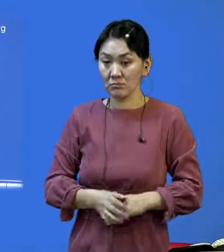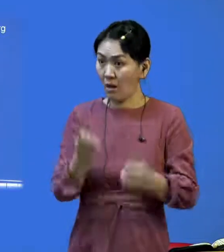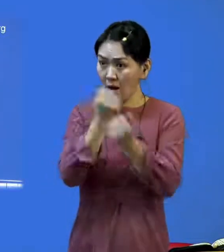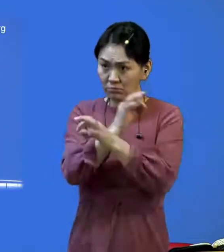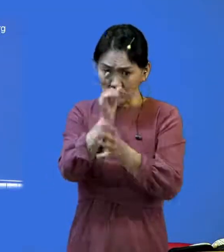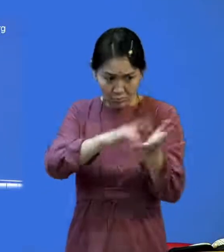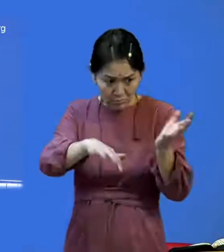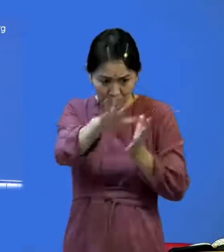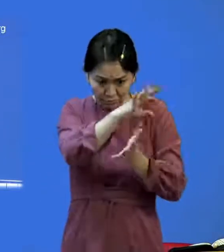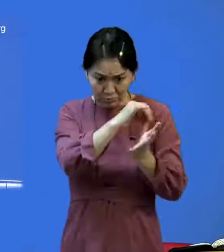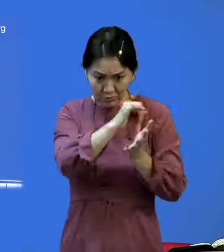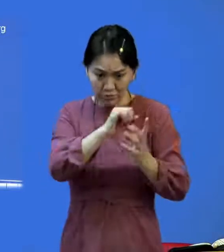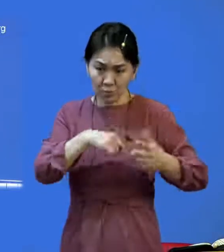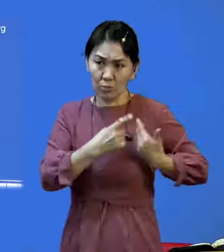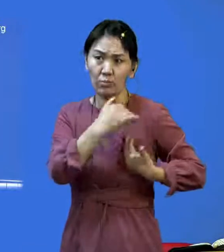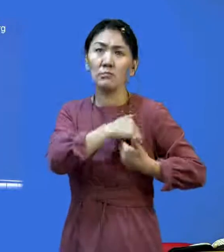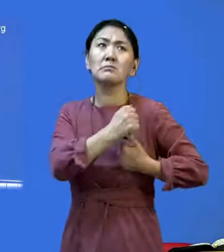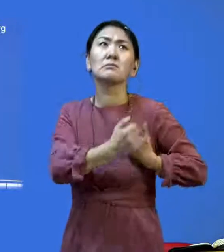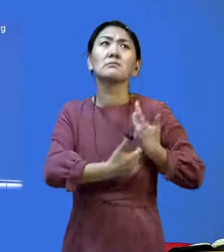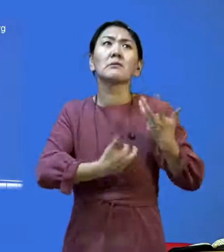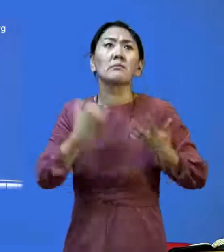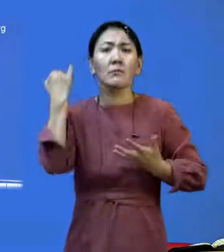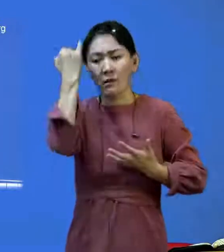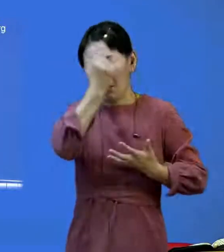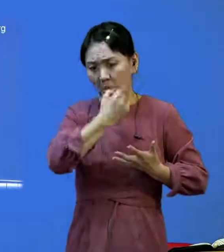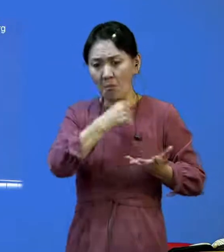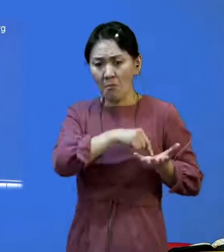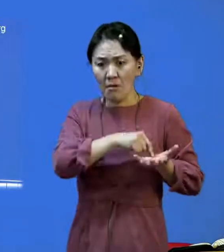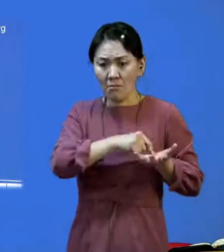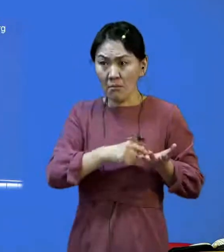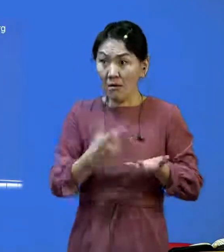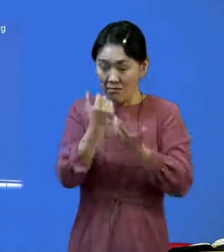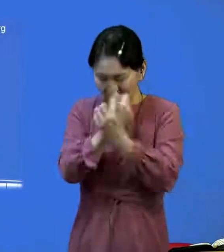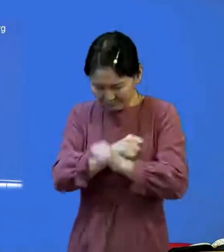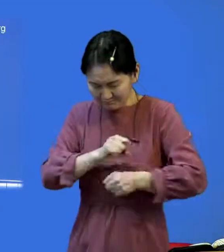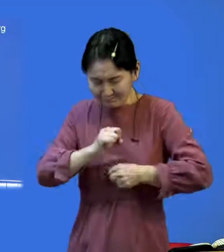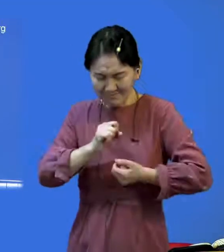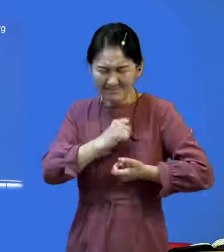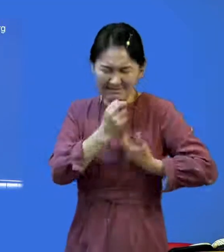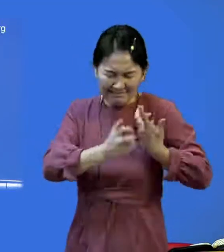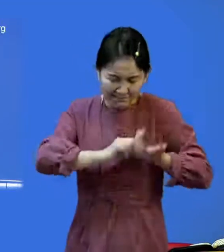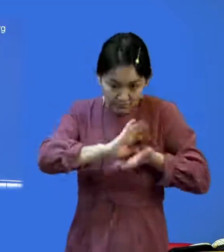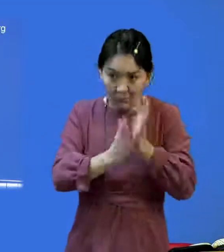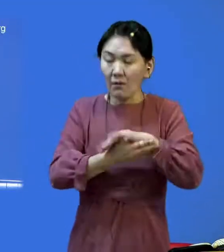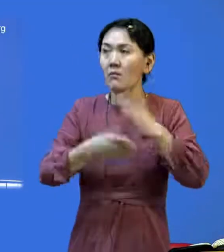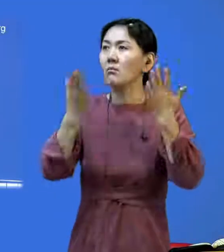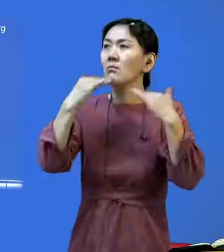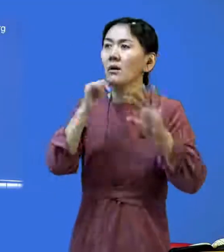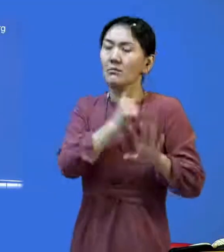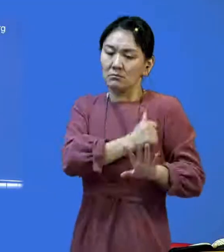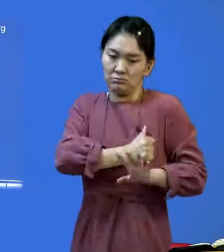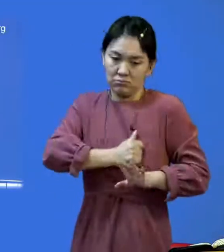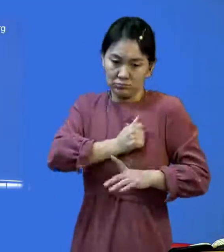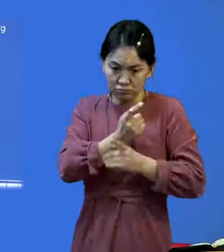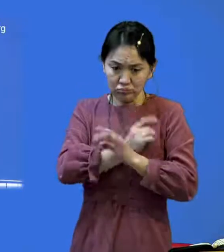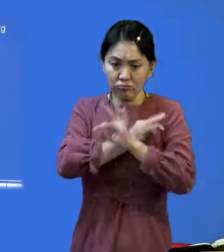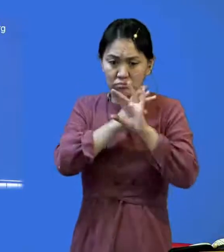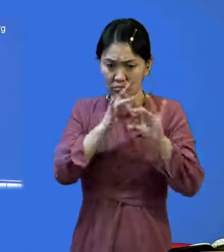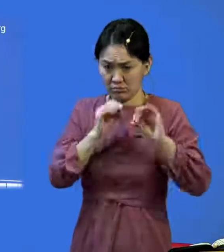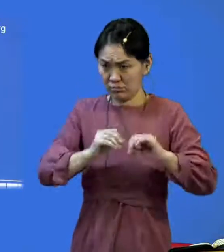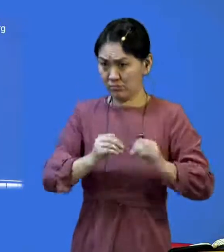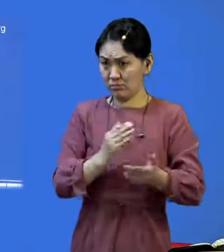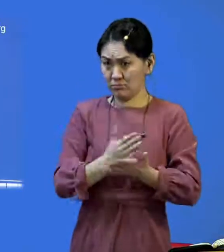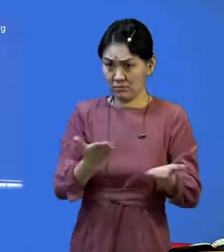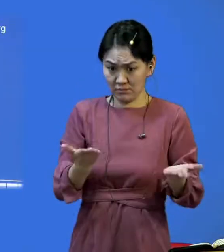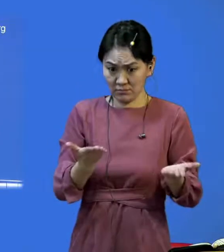Аврагдаагүй хүмүүсийн дотор чинь там байхгүй да там. Аврагдах юм бол тэр там нь диважин болж өөрчлөгддөг бай.